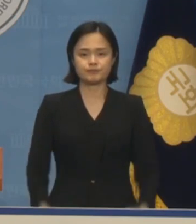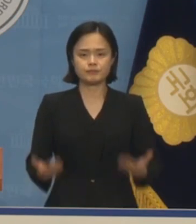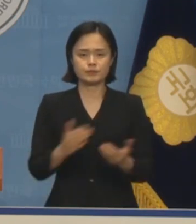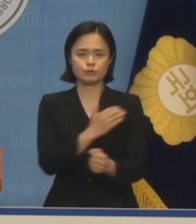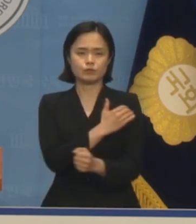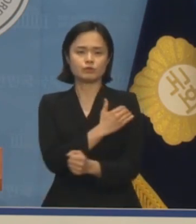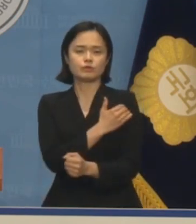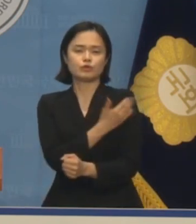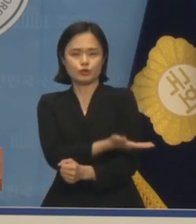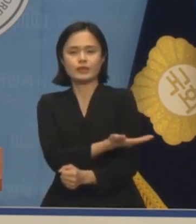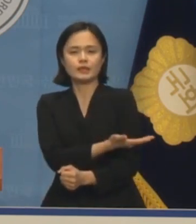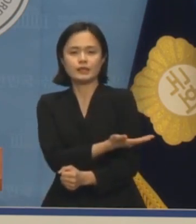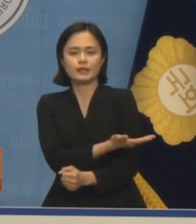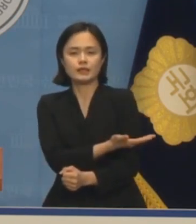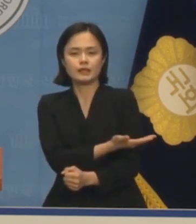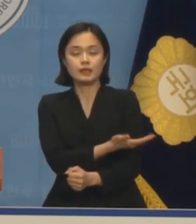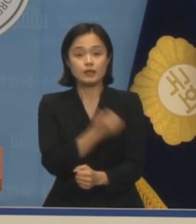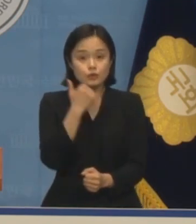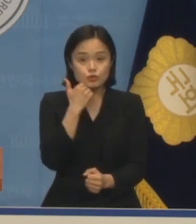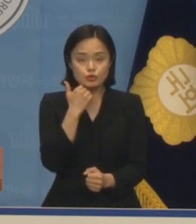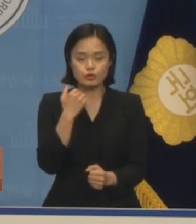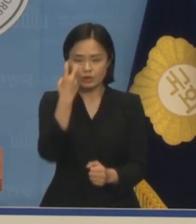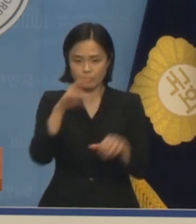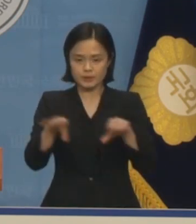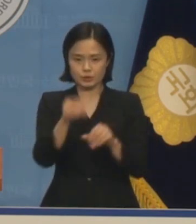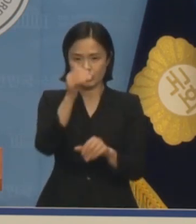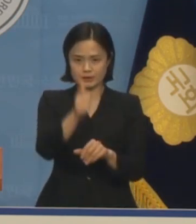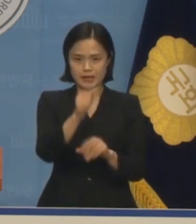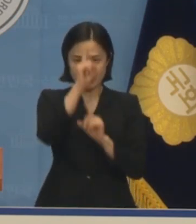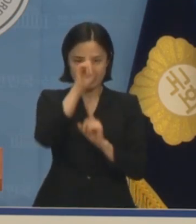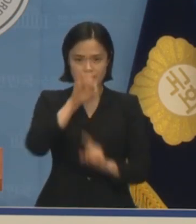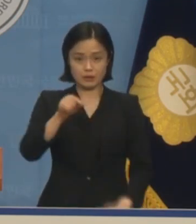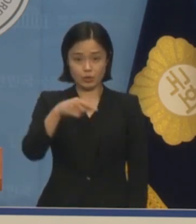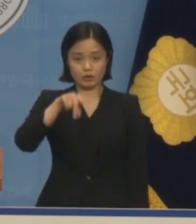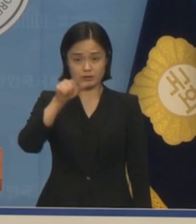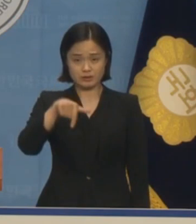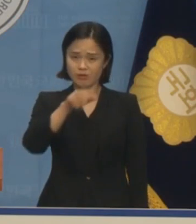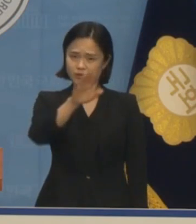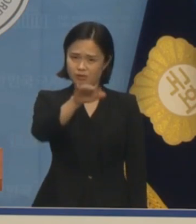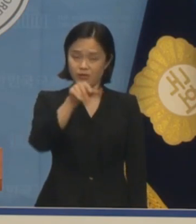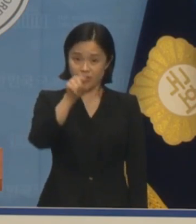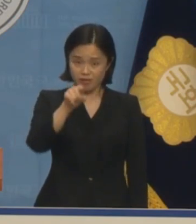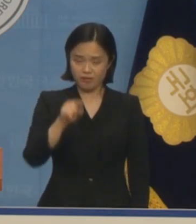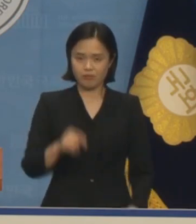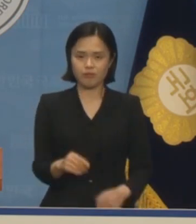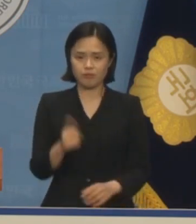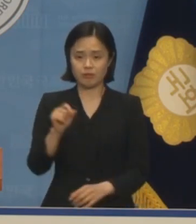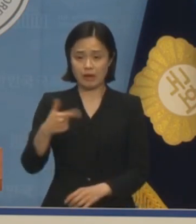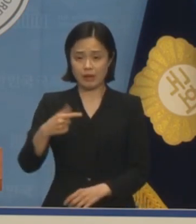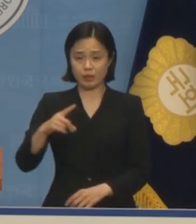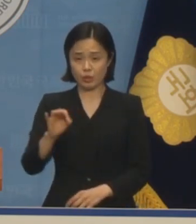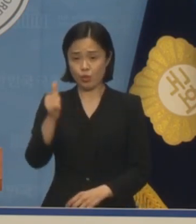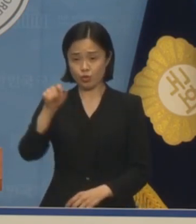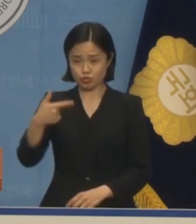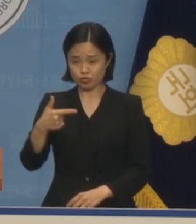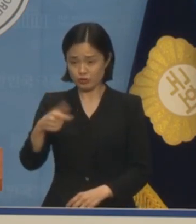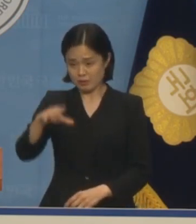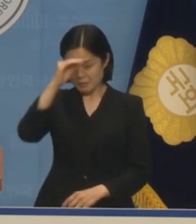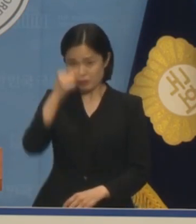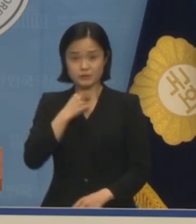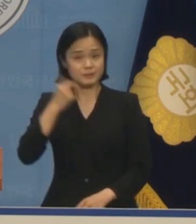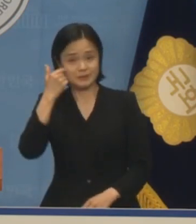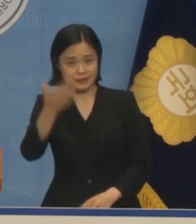직무유기 이원석 검찰총장 제2의 한동훈이 되고 싶은 것입니까? 이원석 검찰총장이 비리